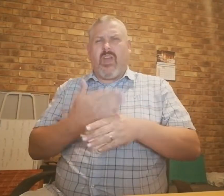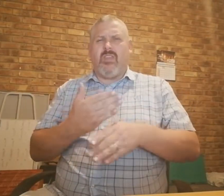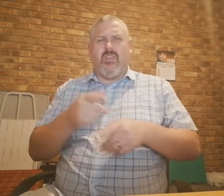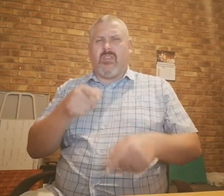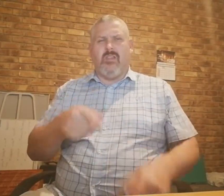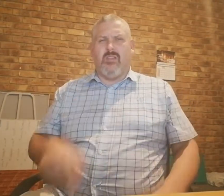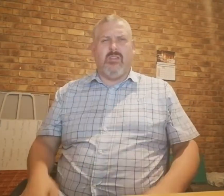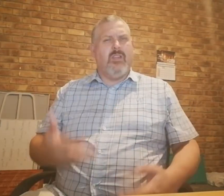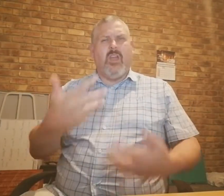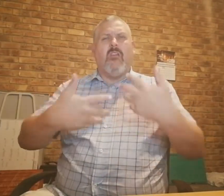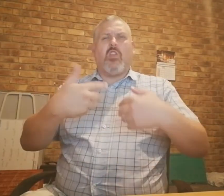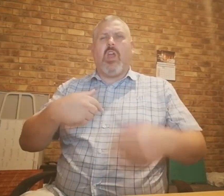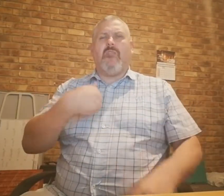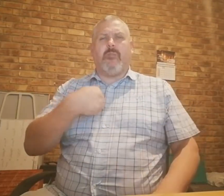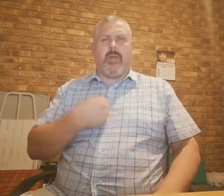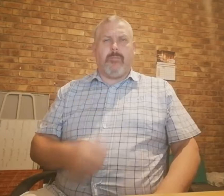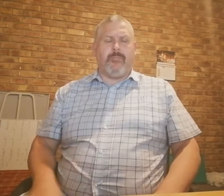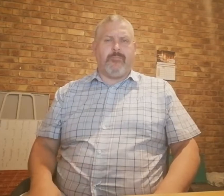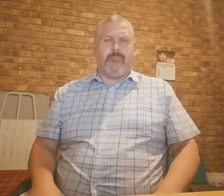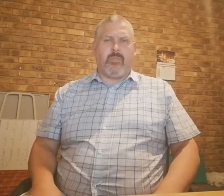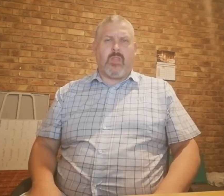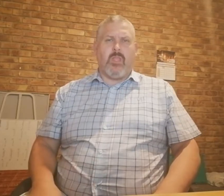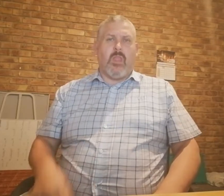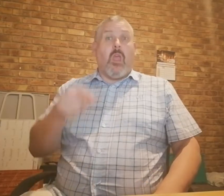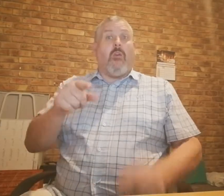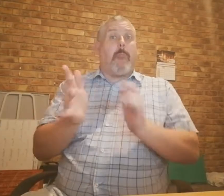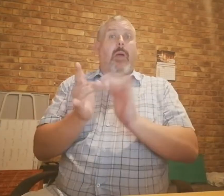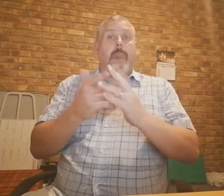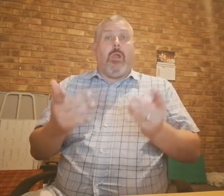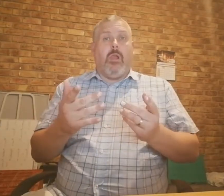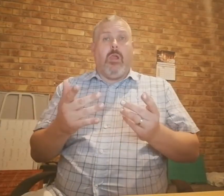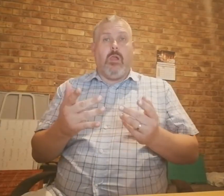Blijf dit duidelijk vir my. En